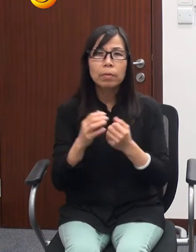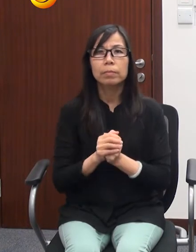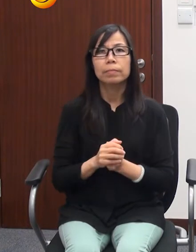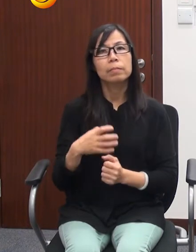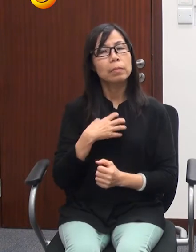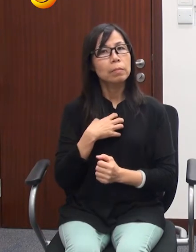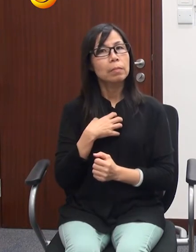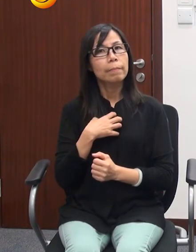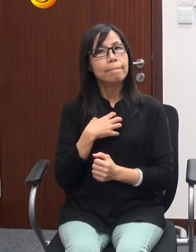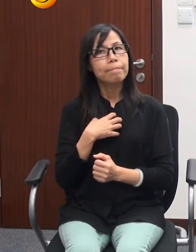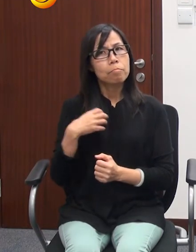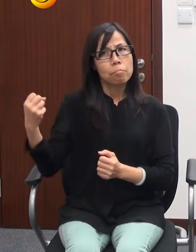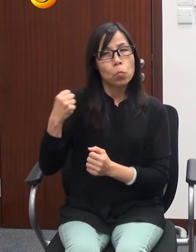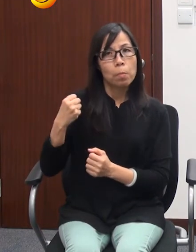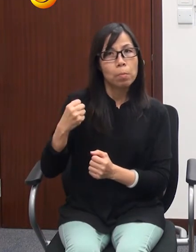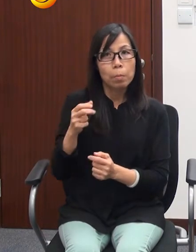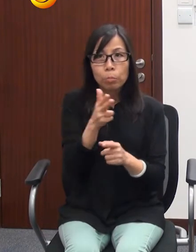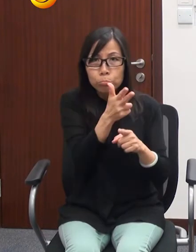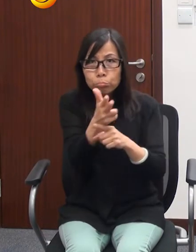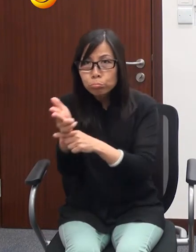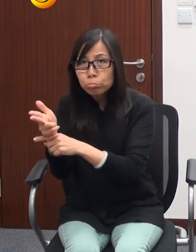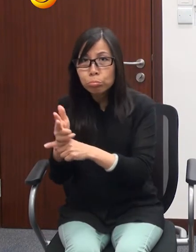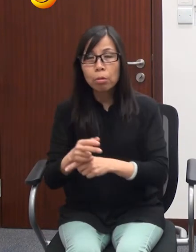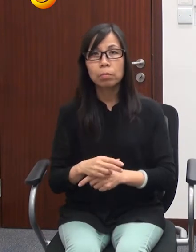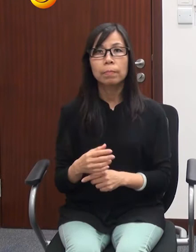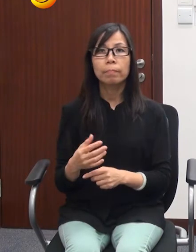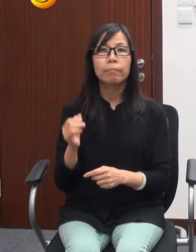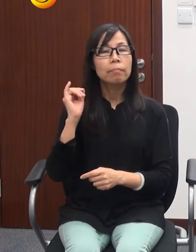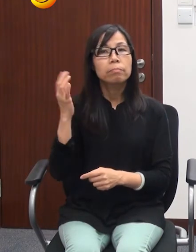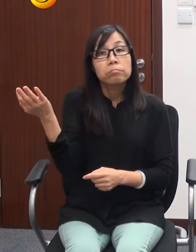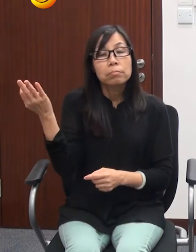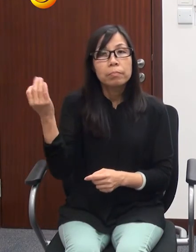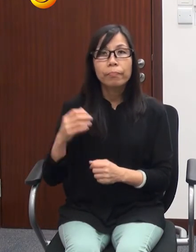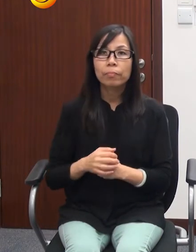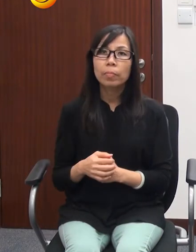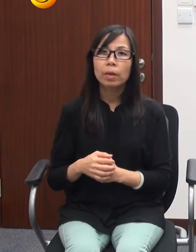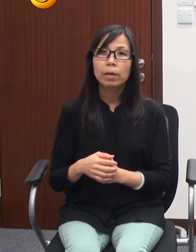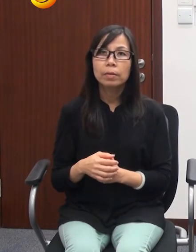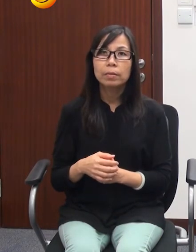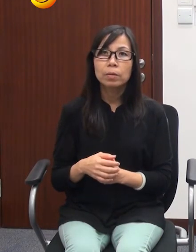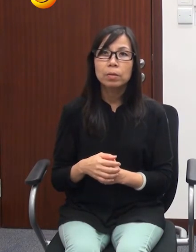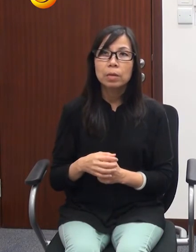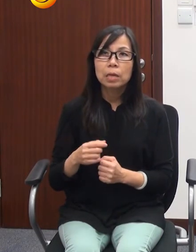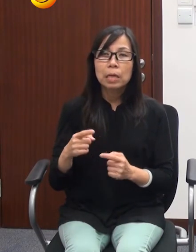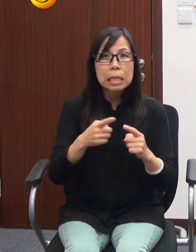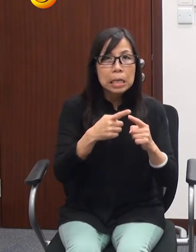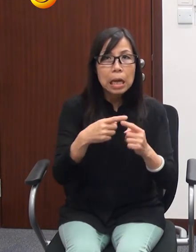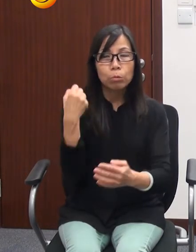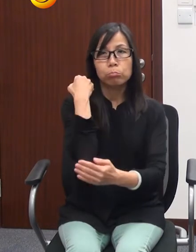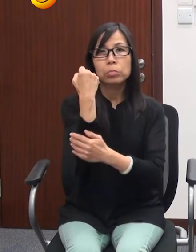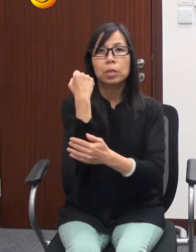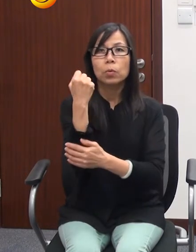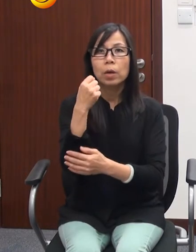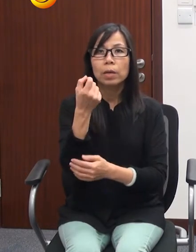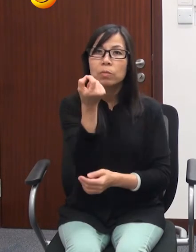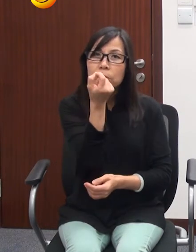武是不是拿機關槍啦、 啊？唔係，我覺得我哋都好勇武，因為好少人去示威噶嘛，係咪？佢即係咁早起